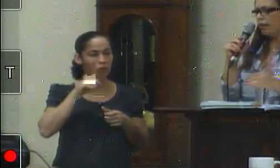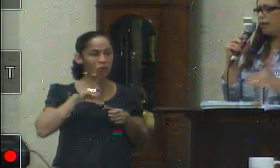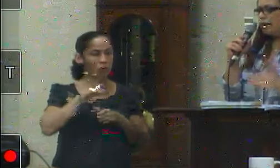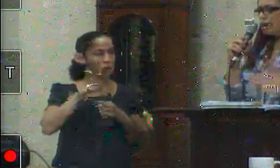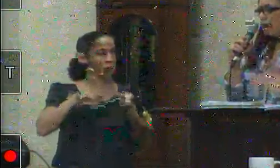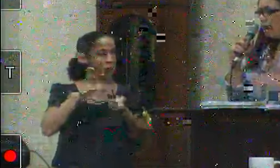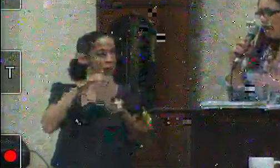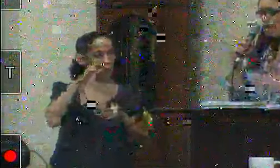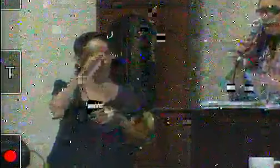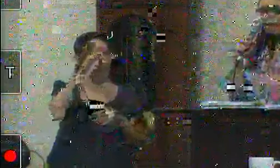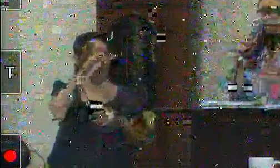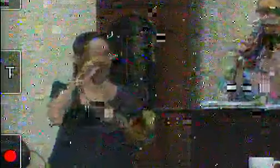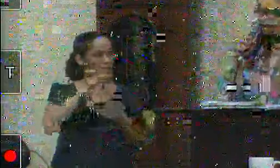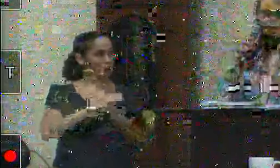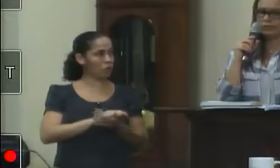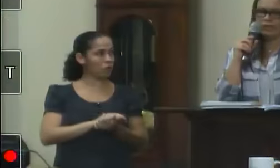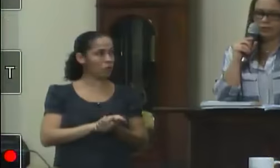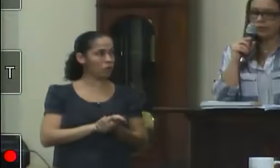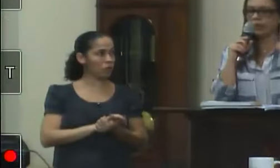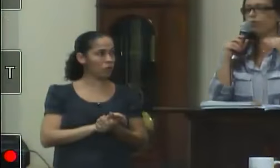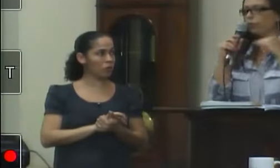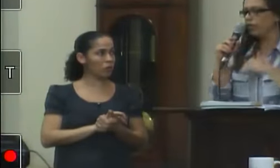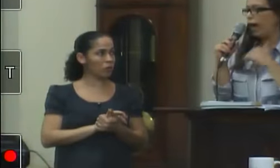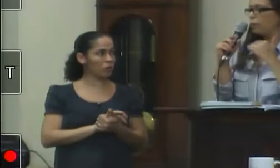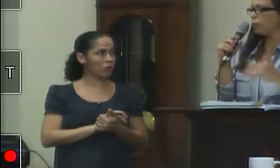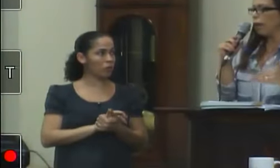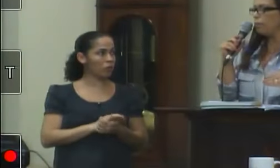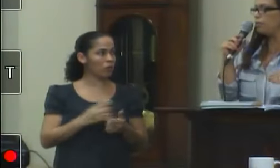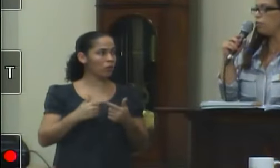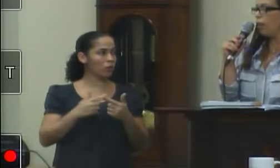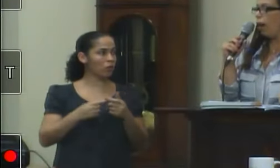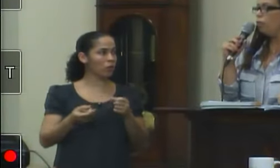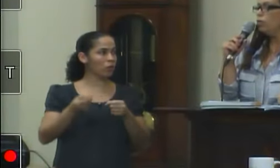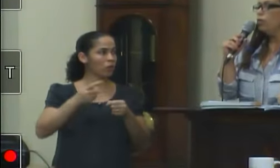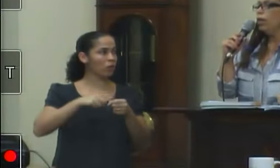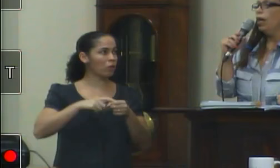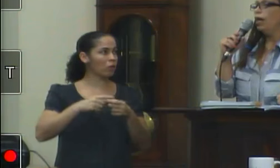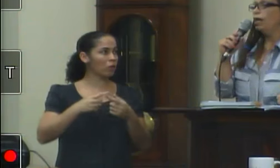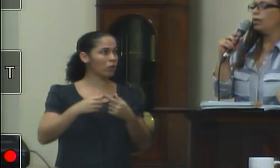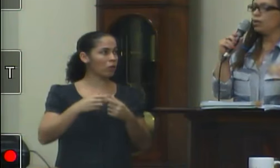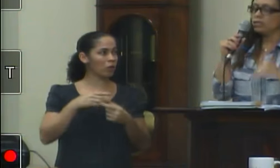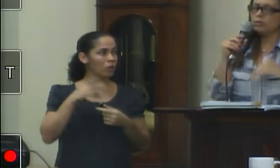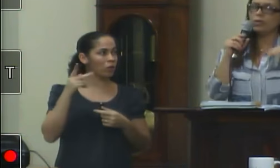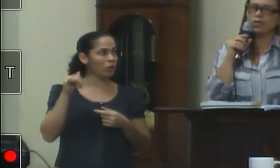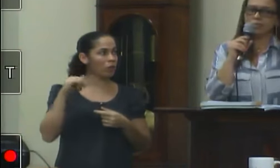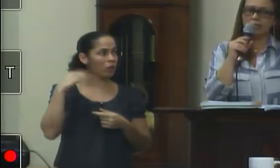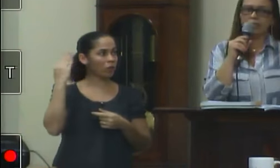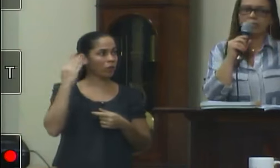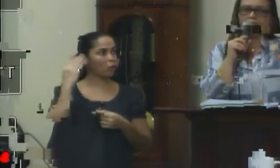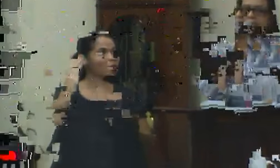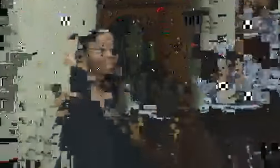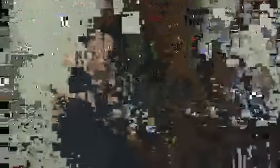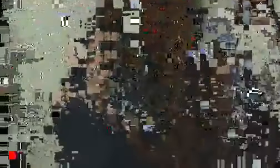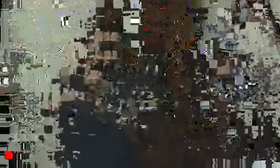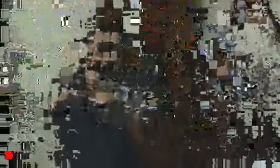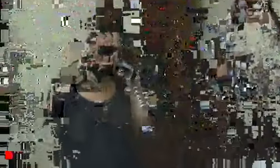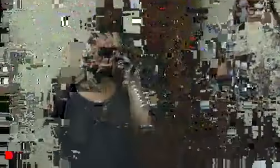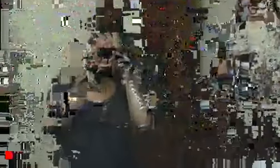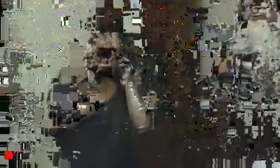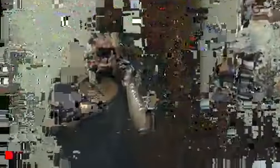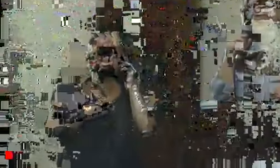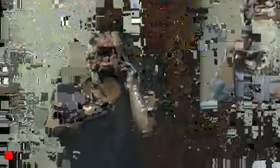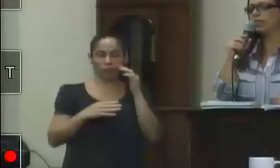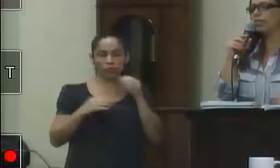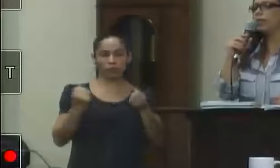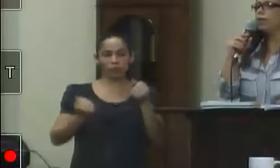que até aconteceu hoje, que ainda teve que voltar, porque o pai passou mal. A nossa ambulância estava acabando de arrumar lá